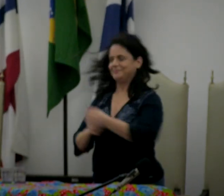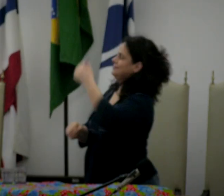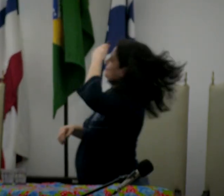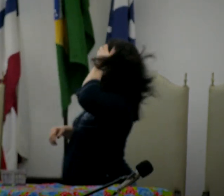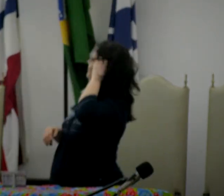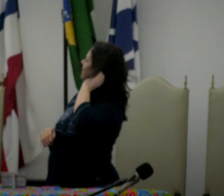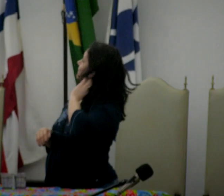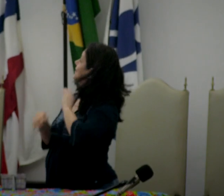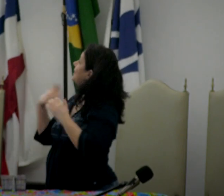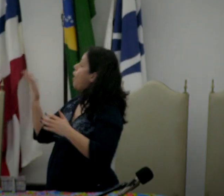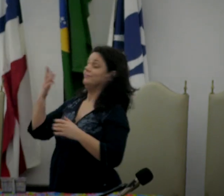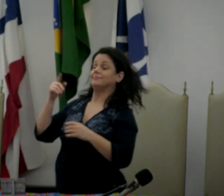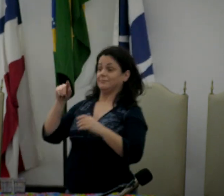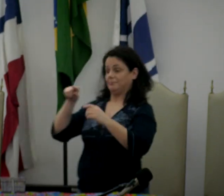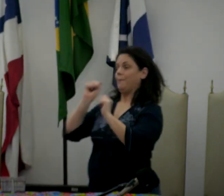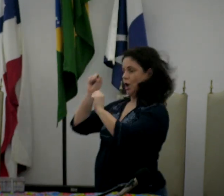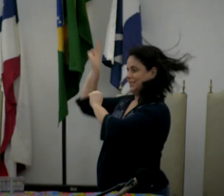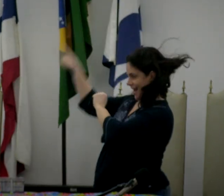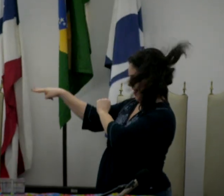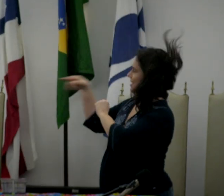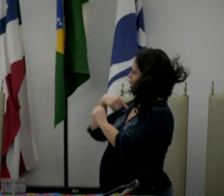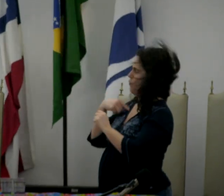Então, faltam 2 minutos, meu Deus.